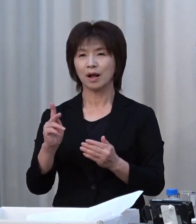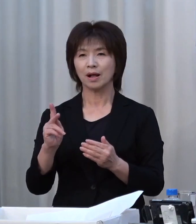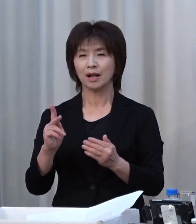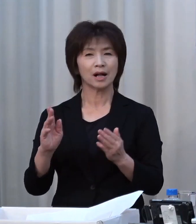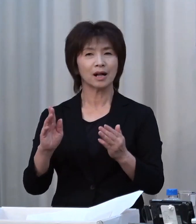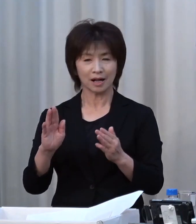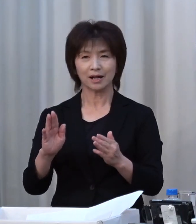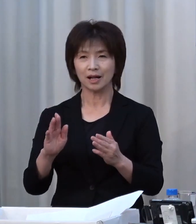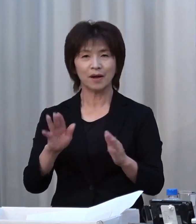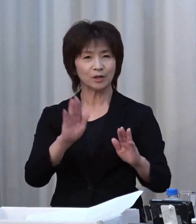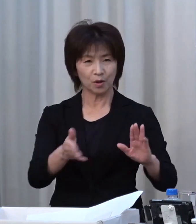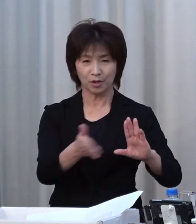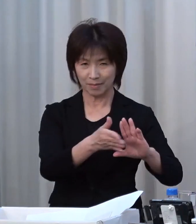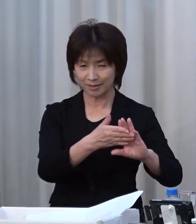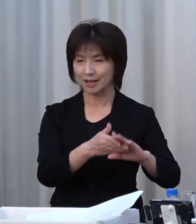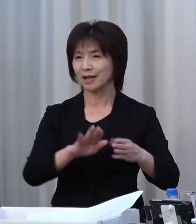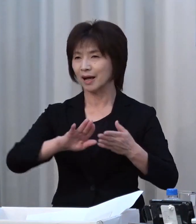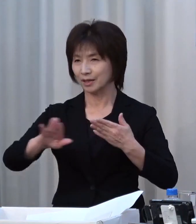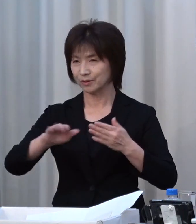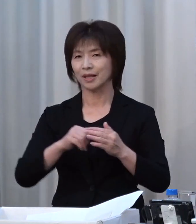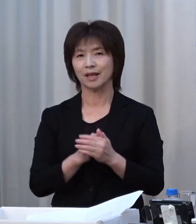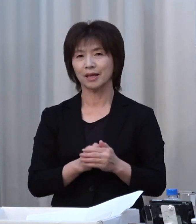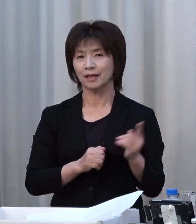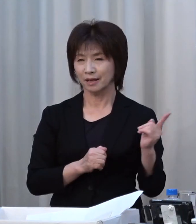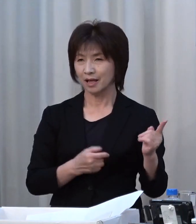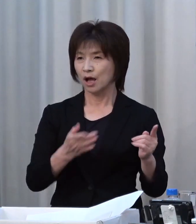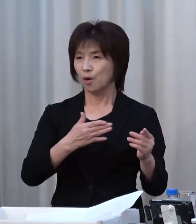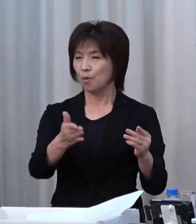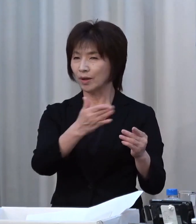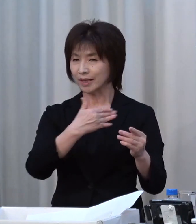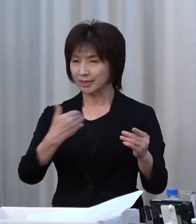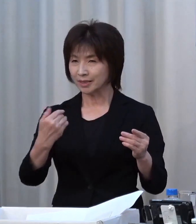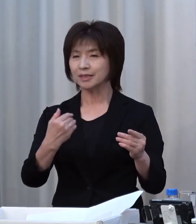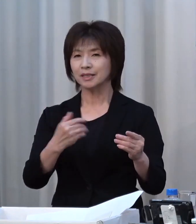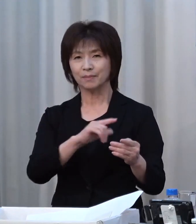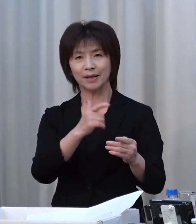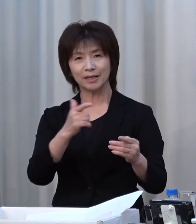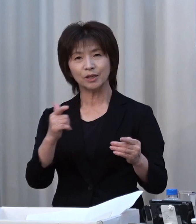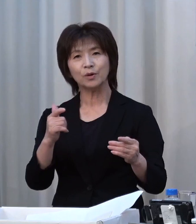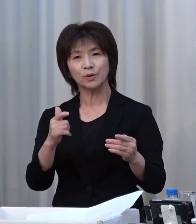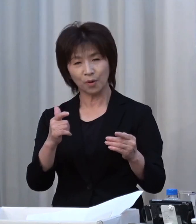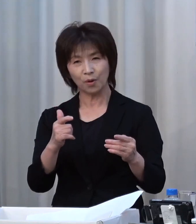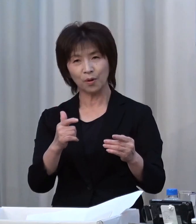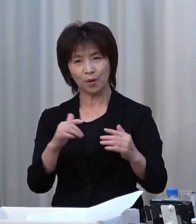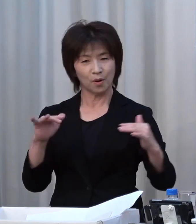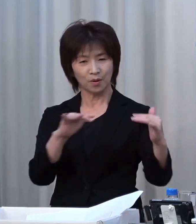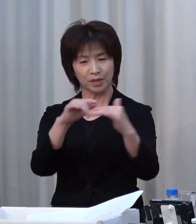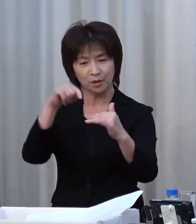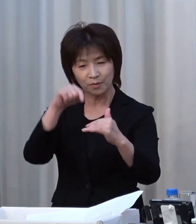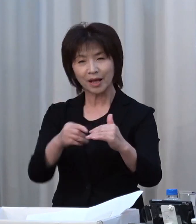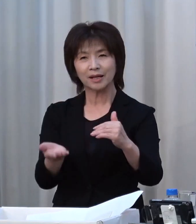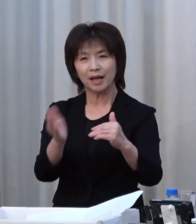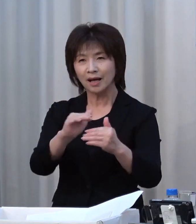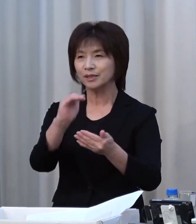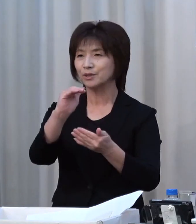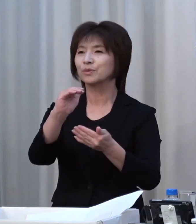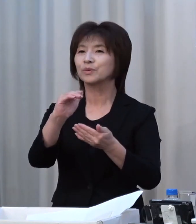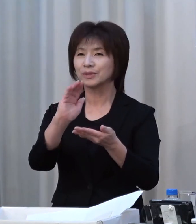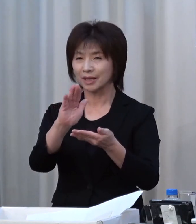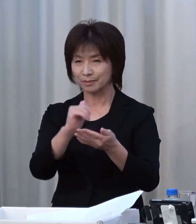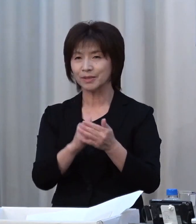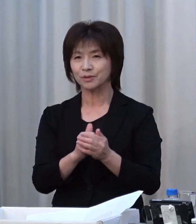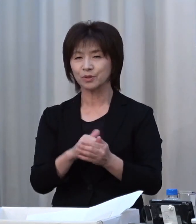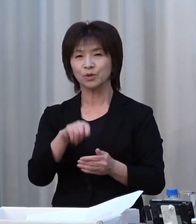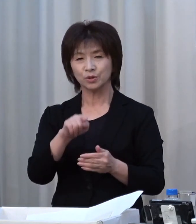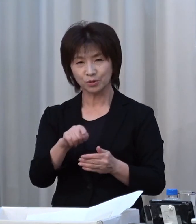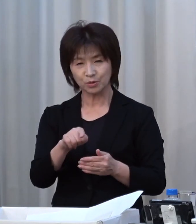じゃあそういうことでね、これね、私どもいろいろ議論の中に入っていることでございますのでね、